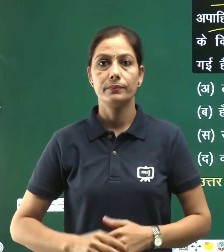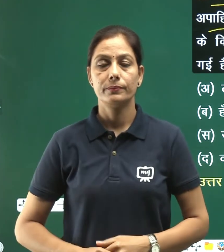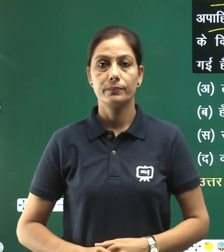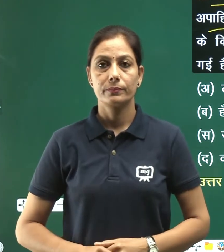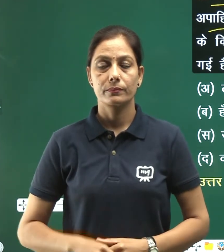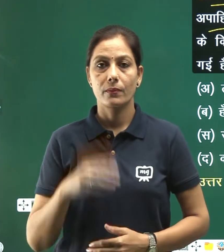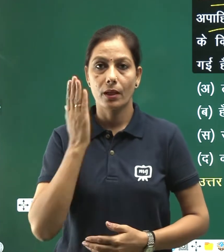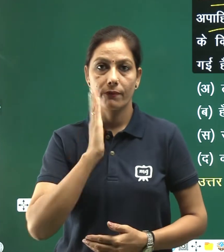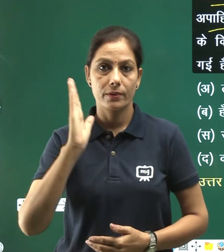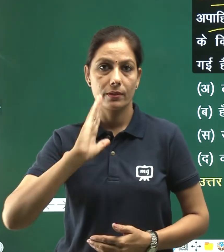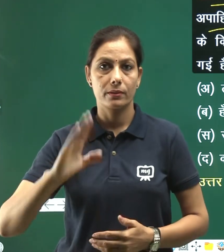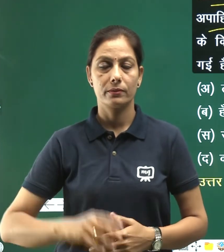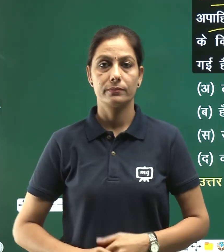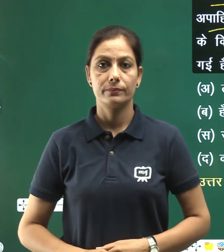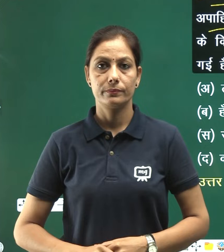कविता